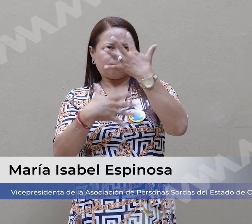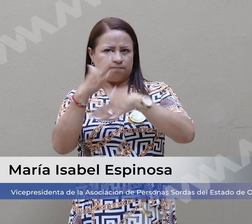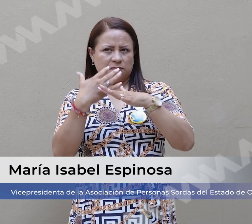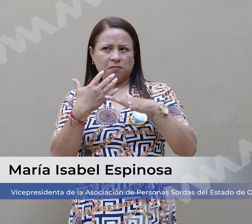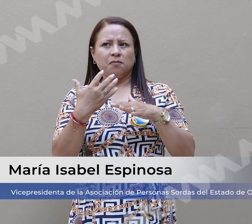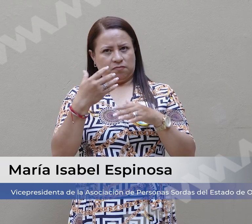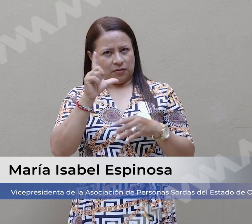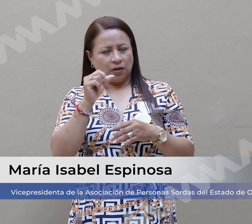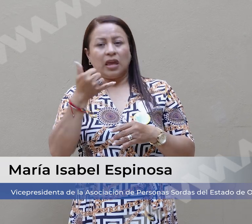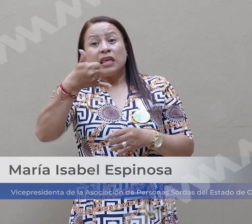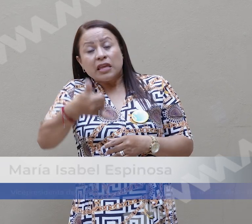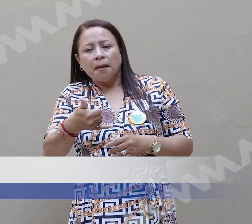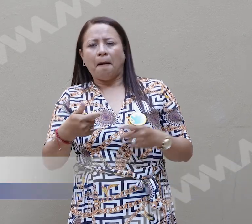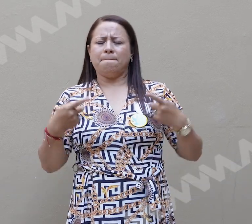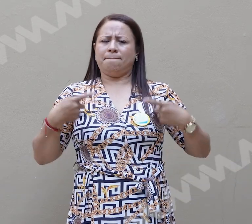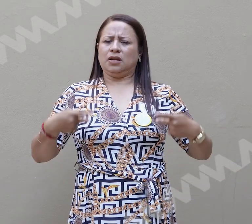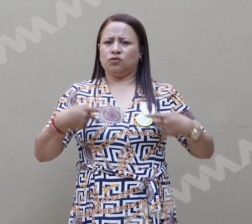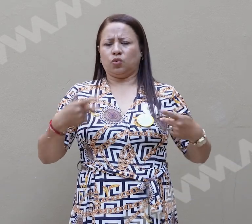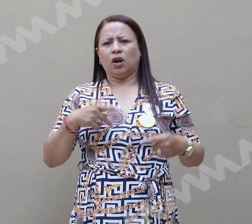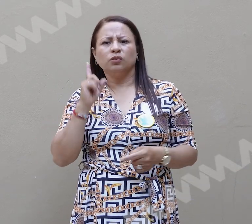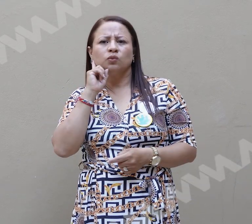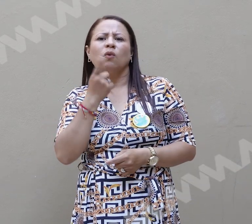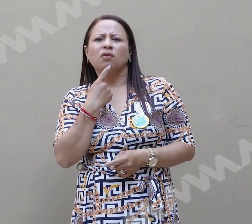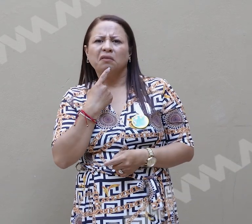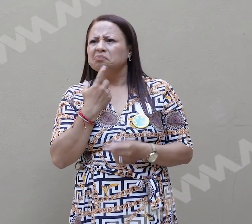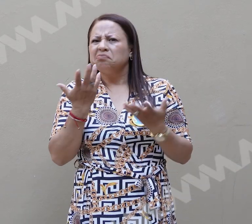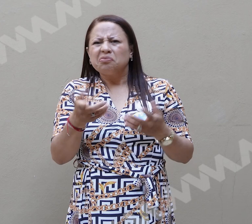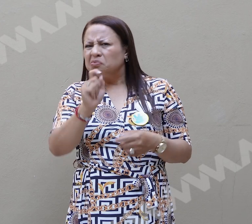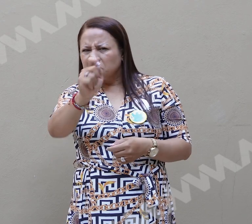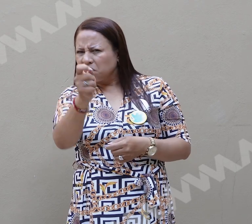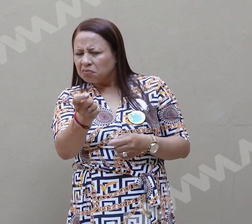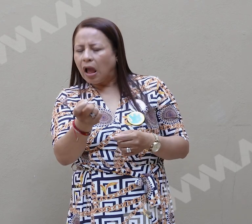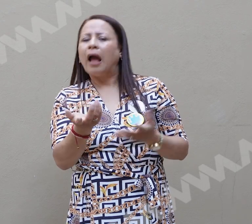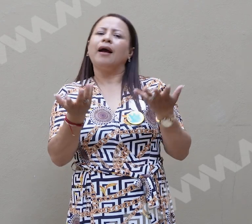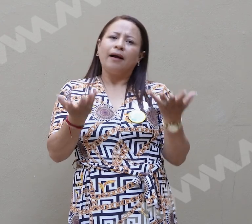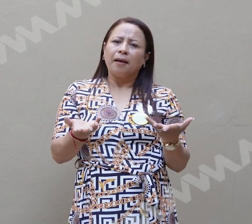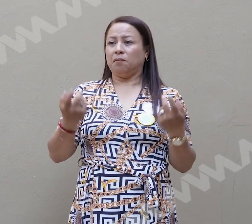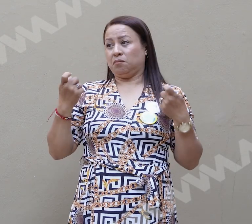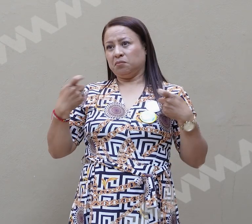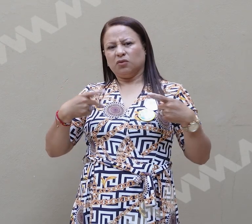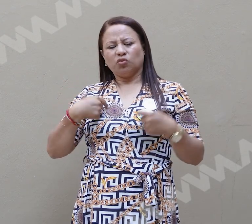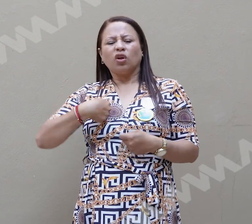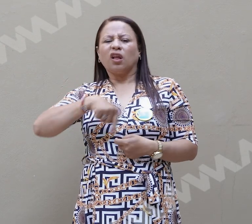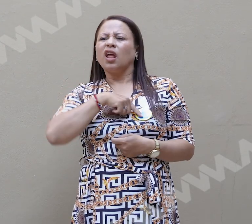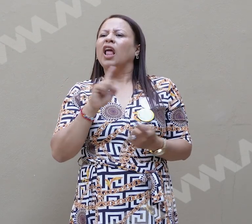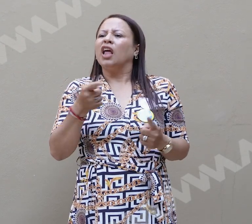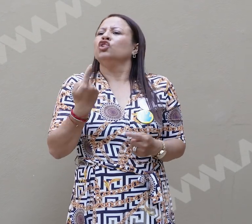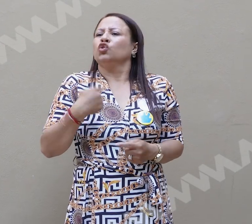celebración para reconocer la lengua de señas a nivel internacional, pero también recordamos la lengua de